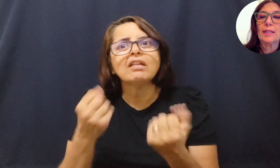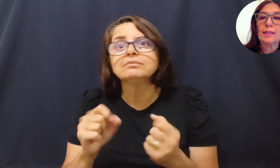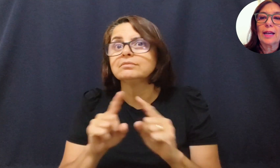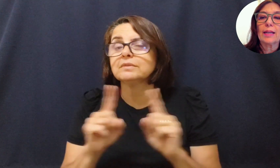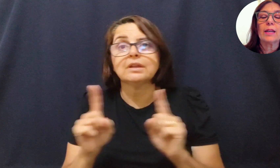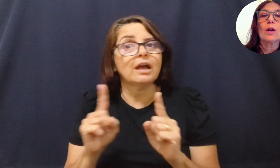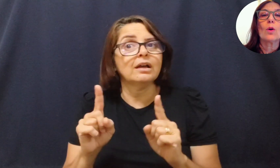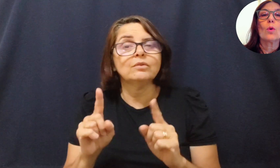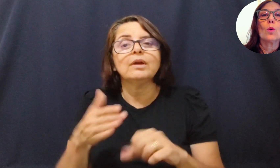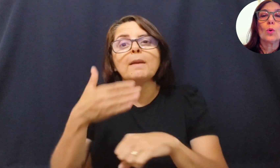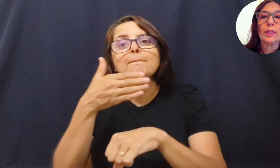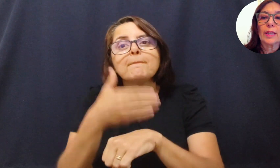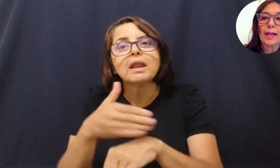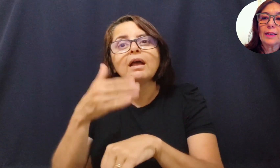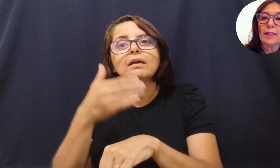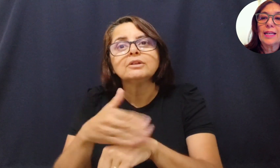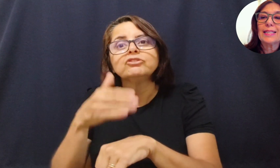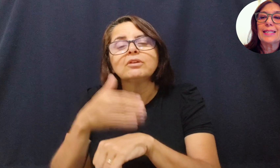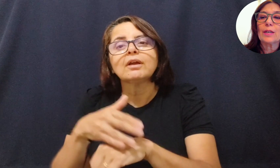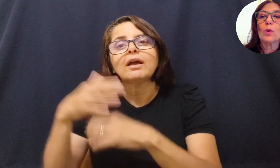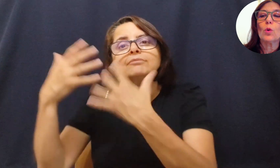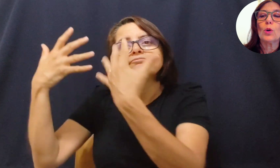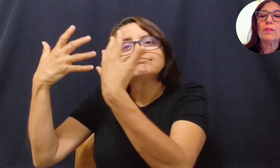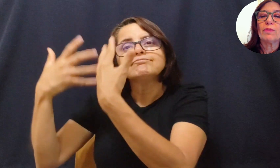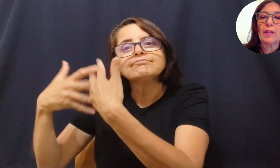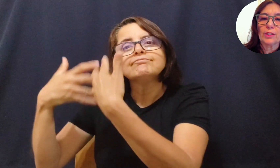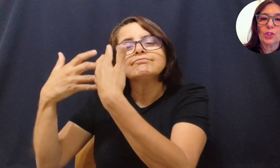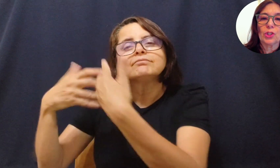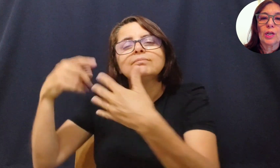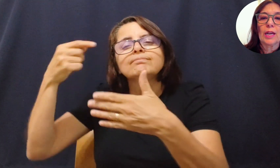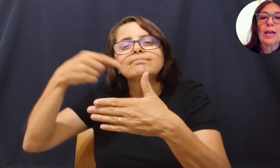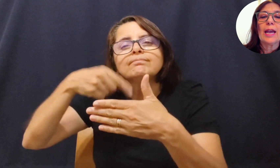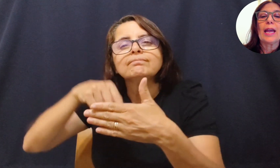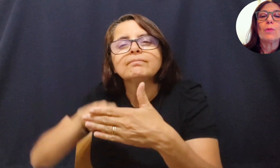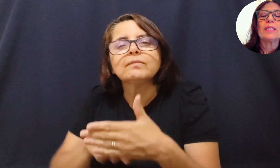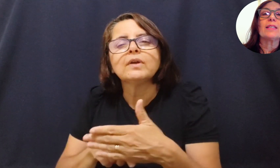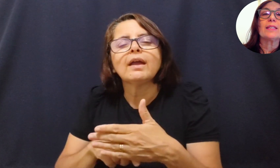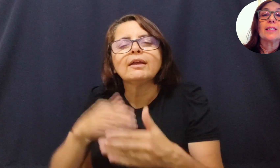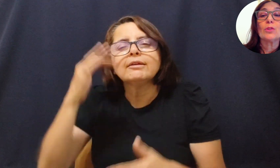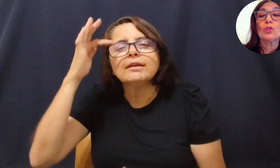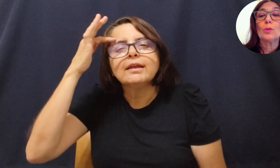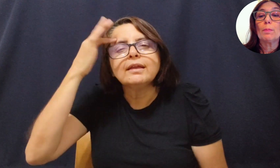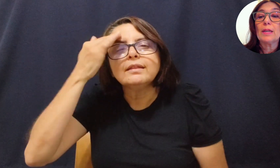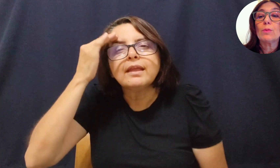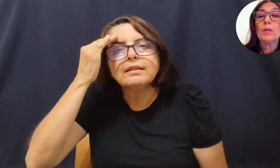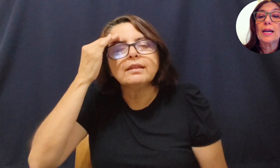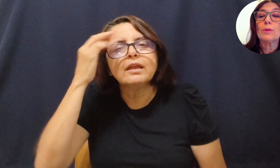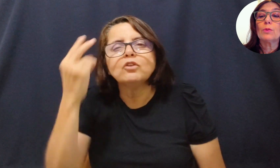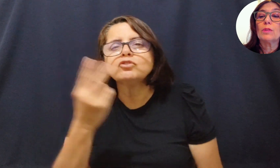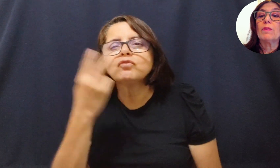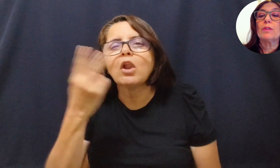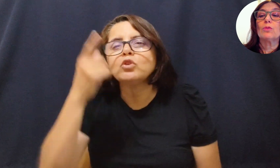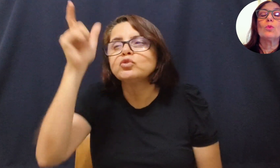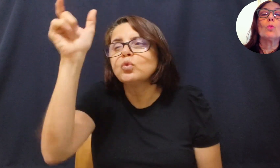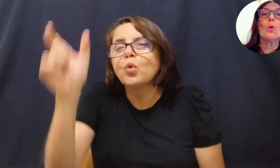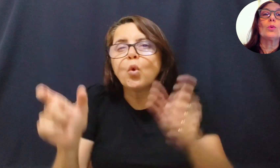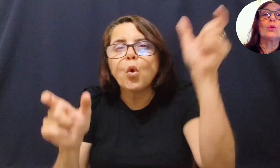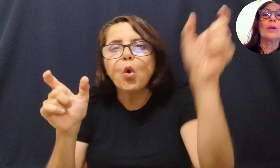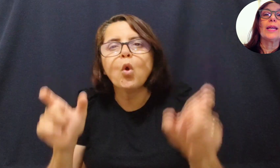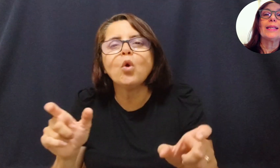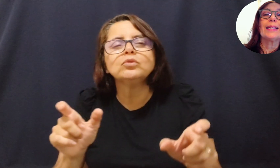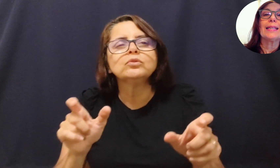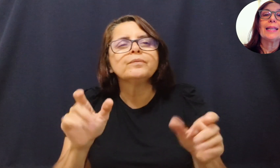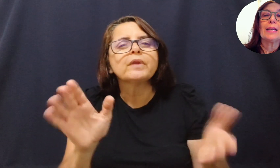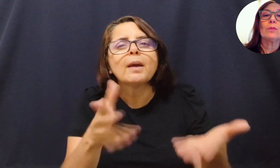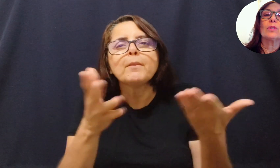significa aceitar, concordar, ser conivente. É o exercício de mergulhar no universo do